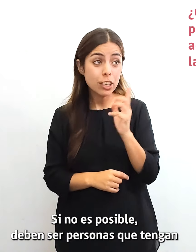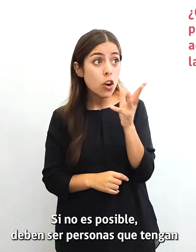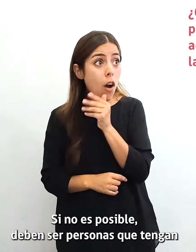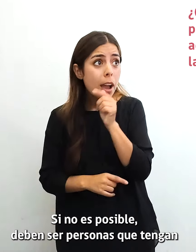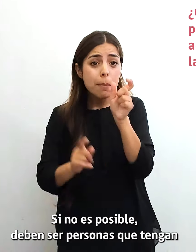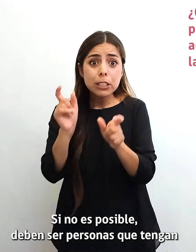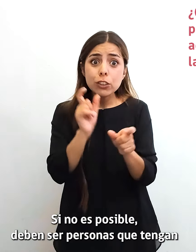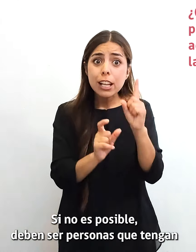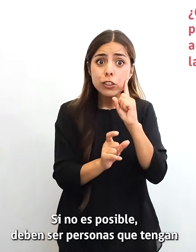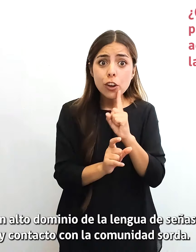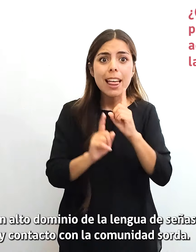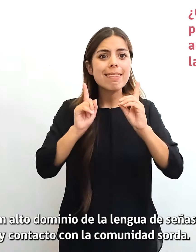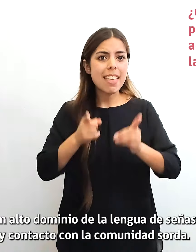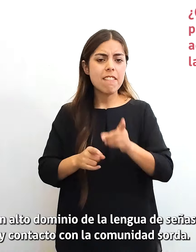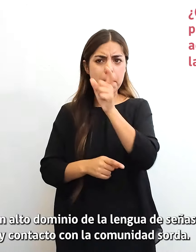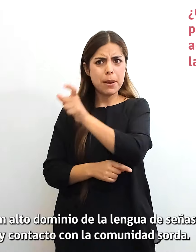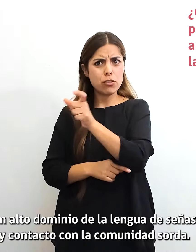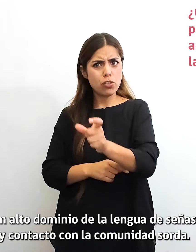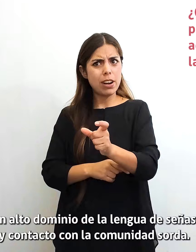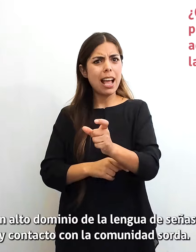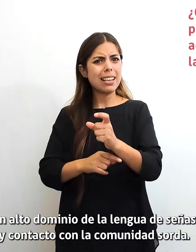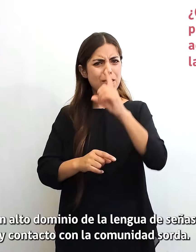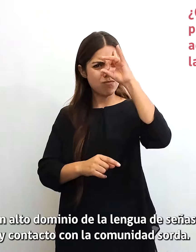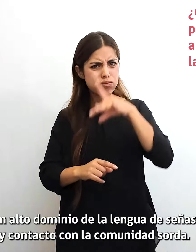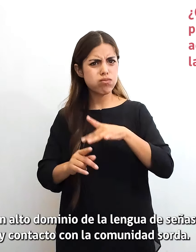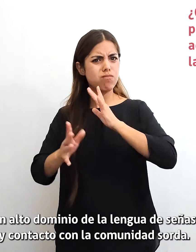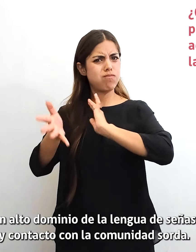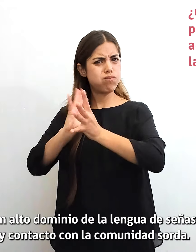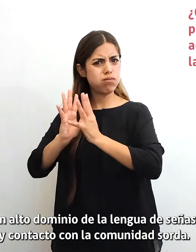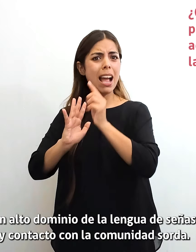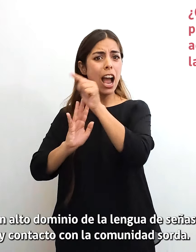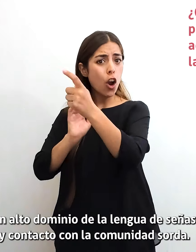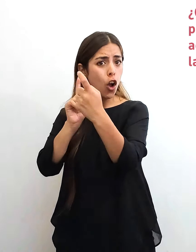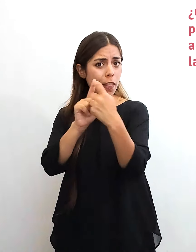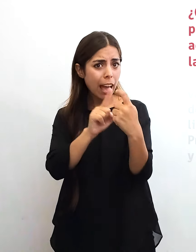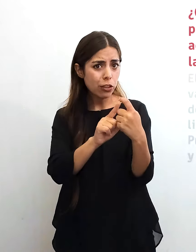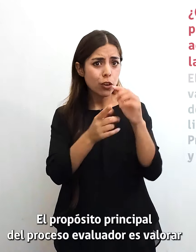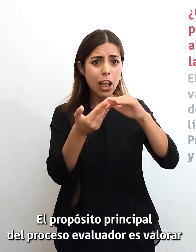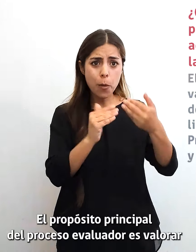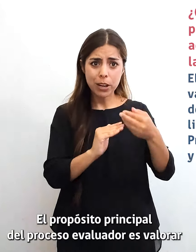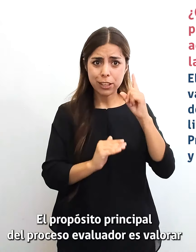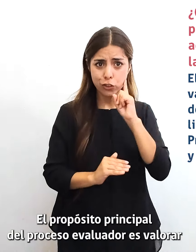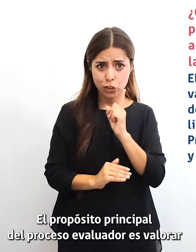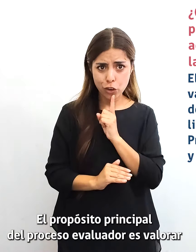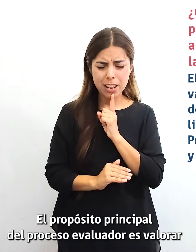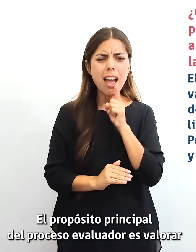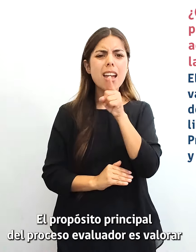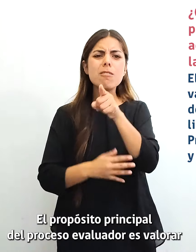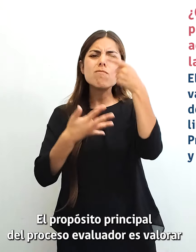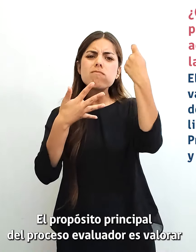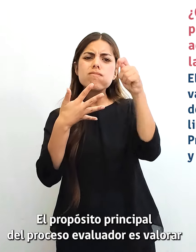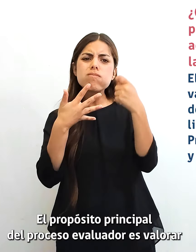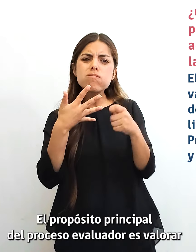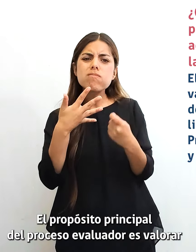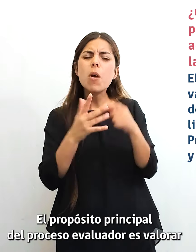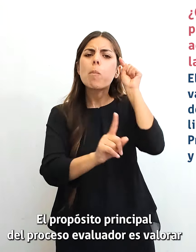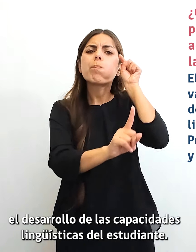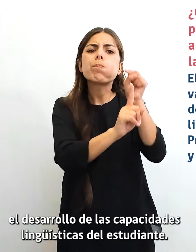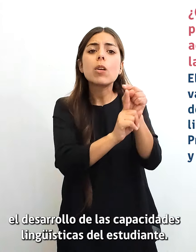ser personas que tengan un alto dominio de la lengua de señas y contacto con la comunidad sorda. El propósito principal del proceso evaluador es valorar el desarrollo